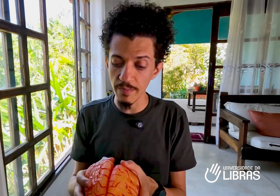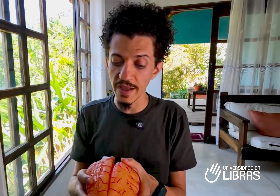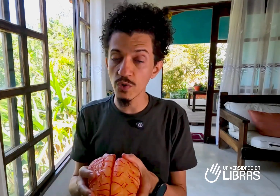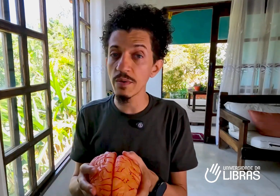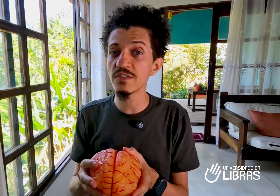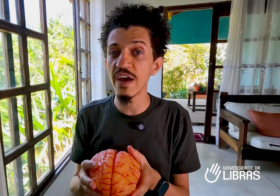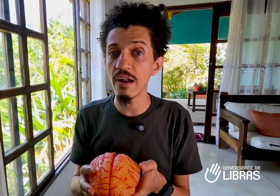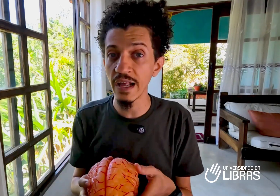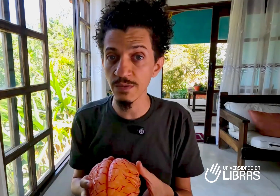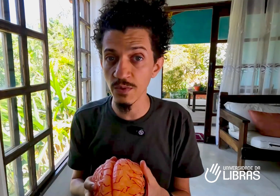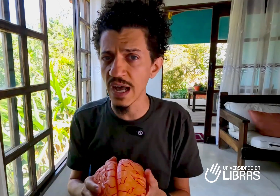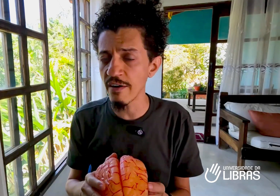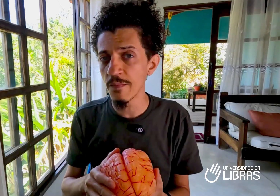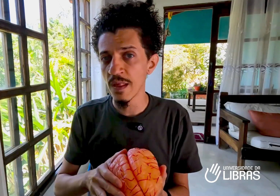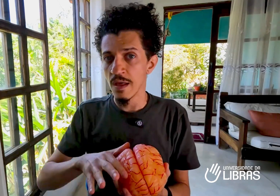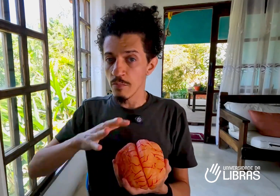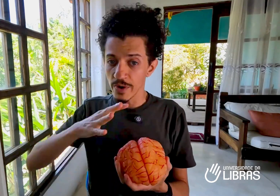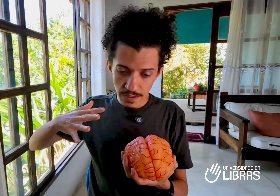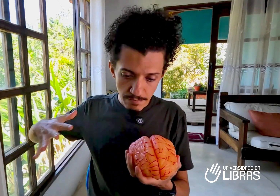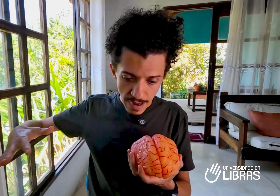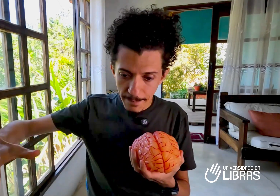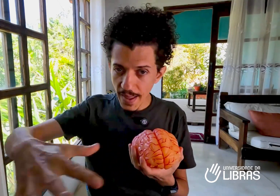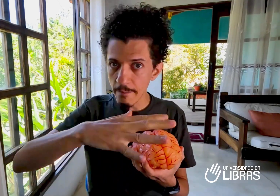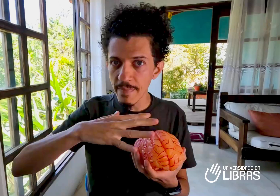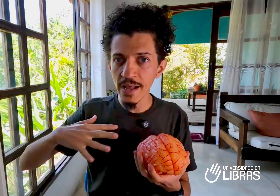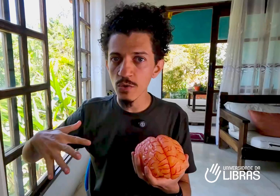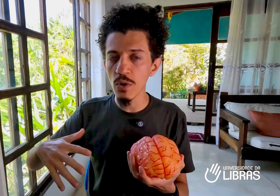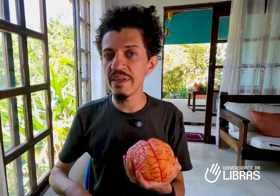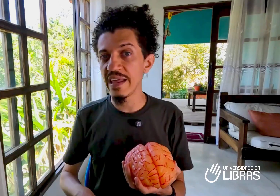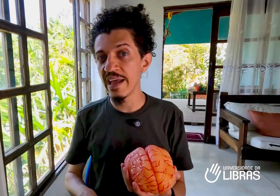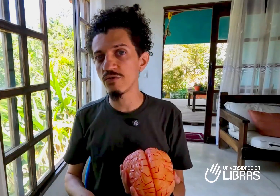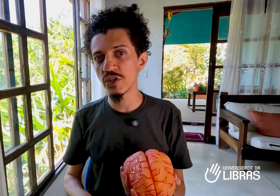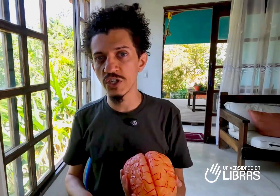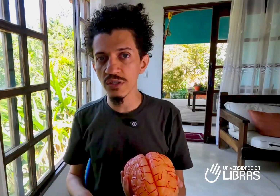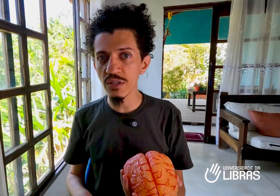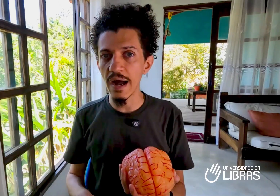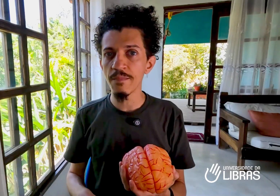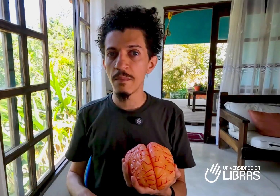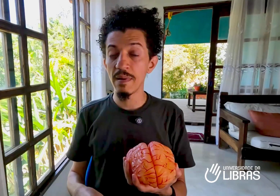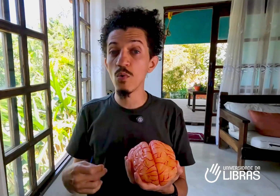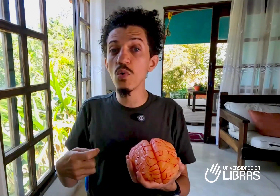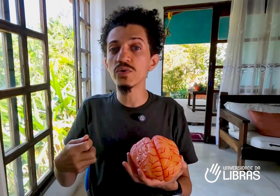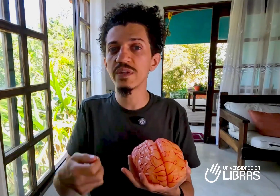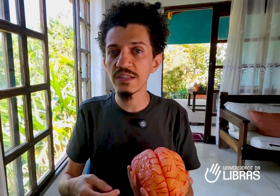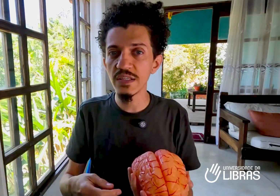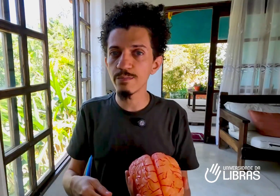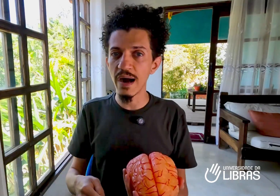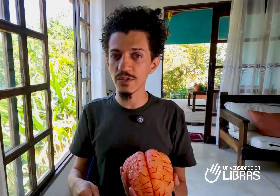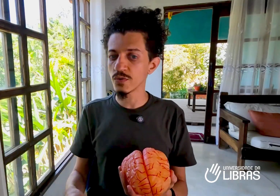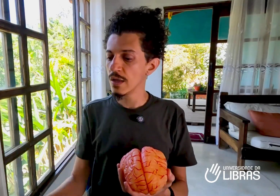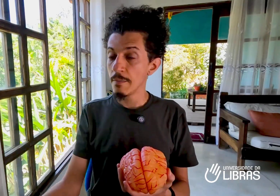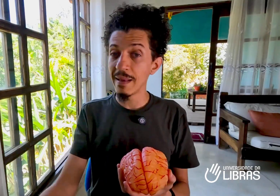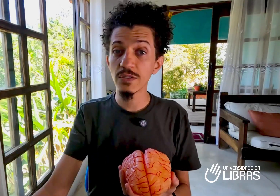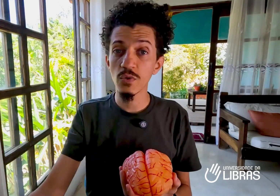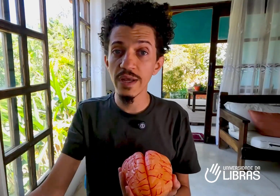justamente o hemisfério responsável por esse mapeamento do ambiente onde a gente está, pelo uso desse espaço, pelas